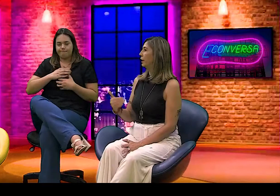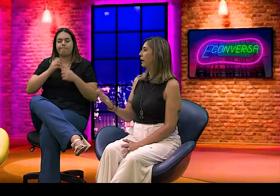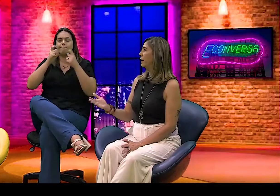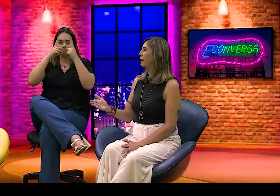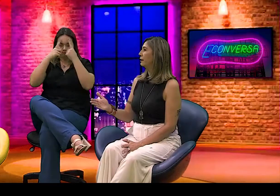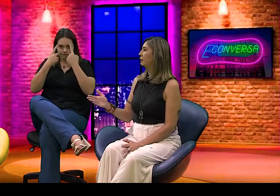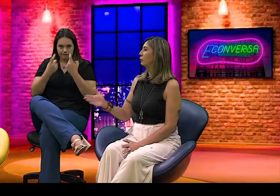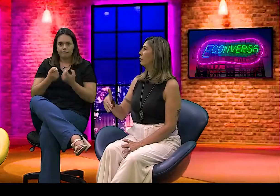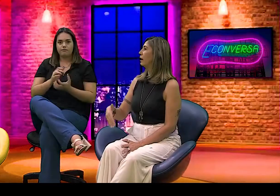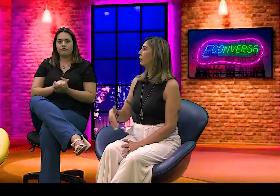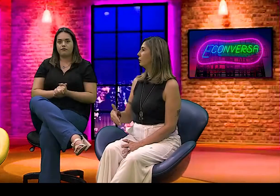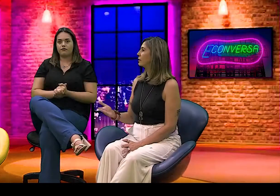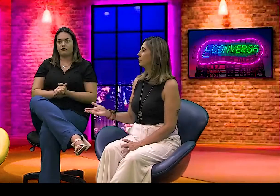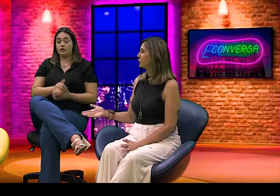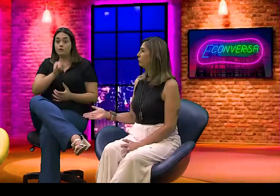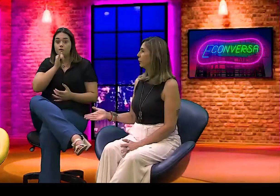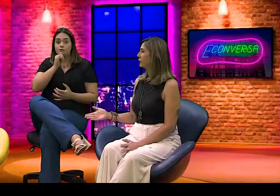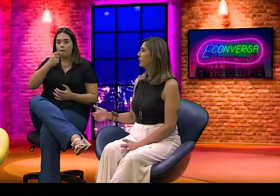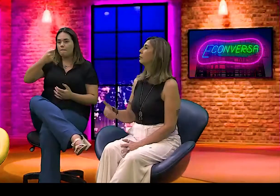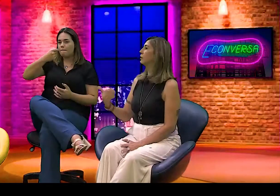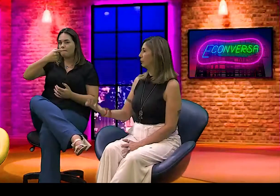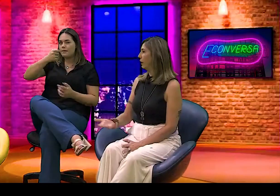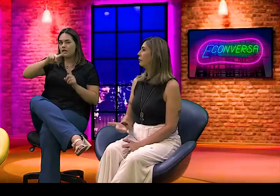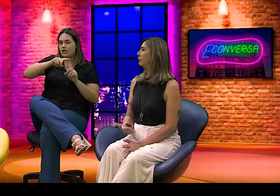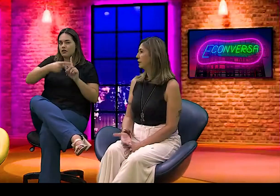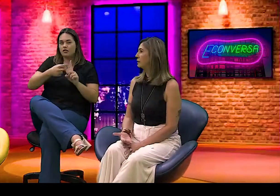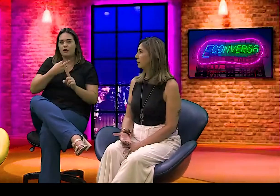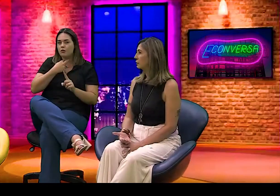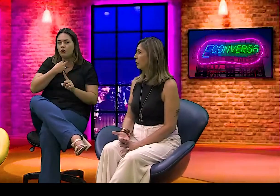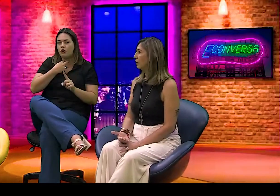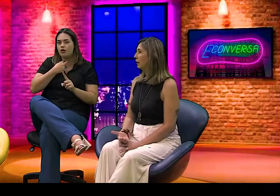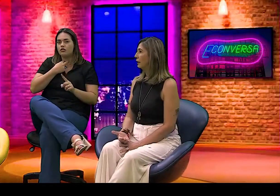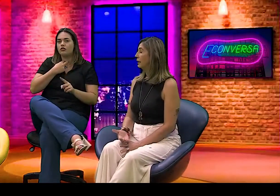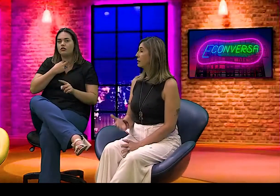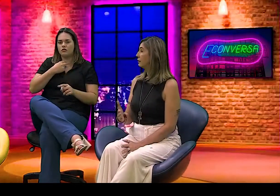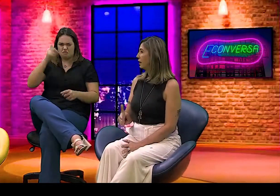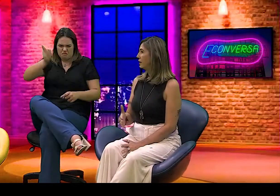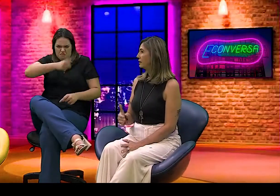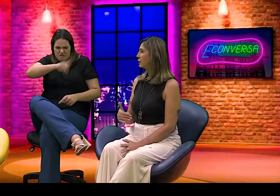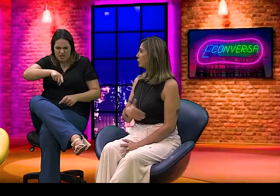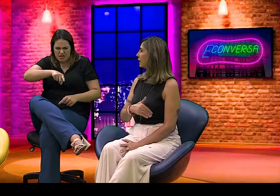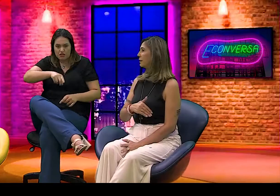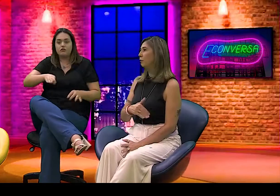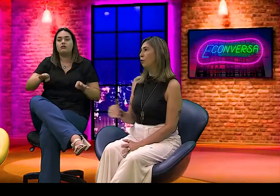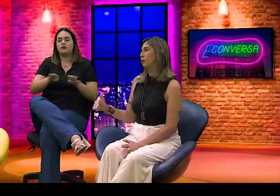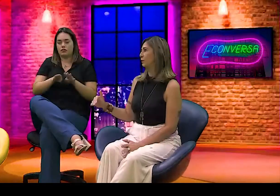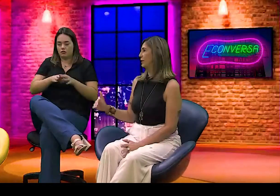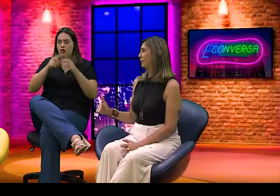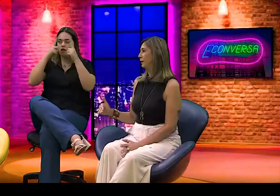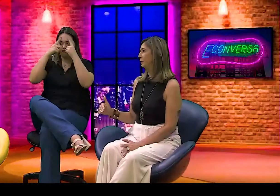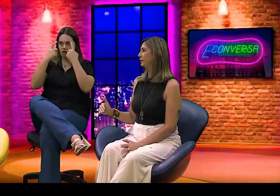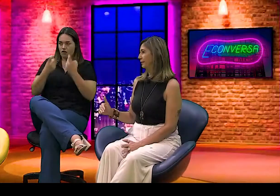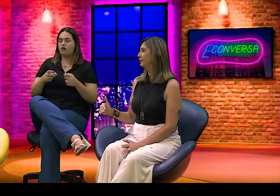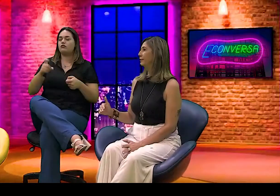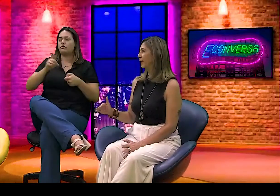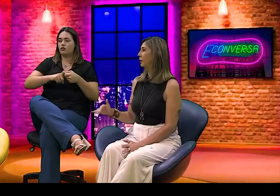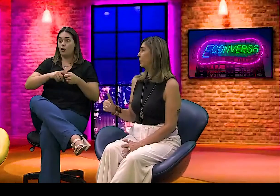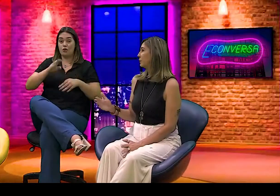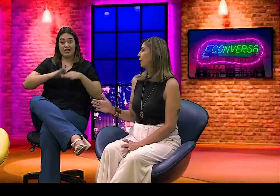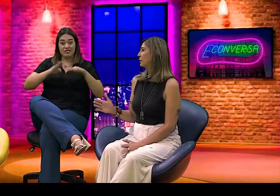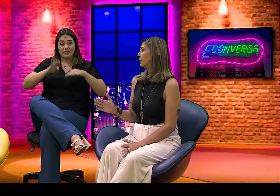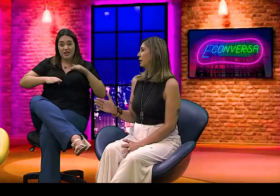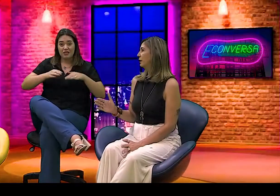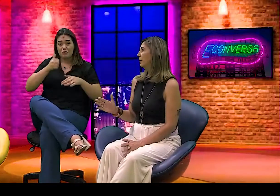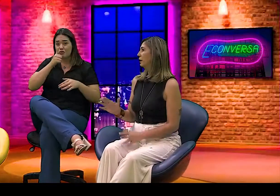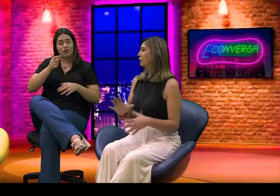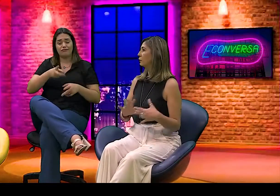Te obrigar a não tomar contraceptivo, por exemplo, também é uma violência sexual. E às vezes isso passa muito despercebido, né? Porque a